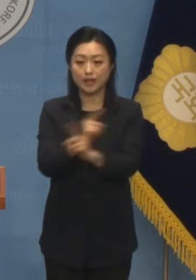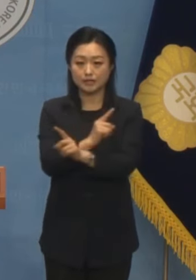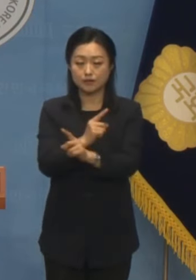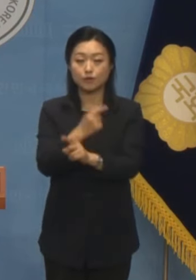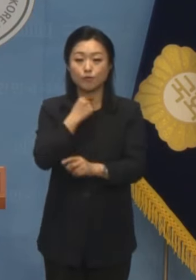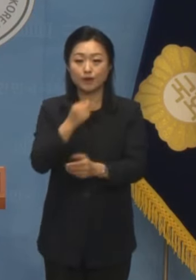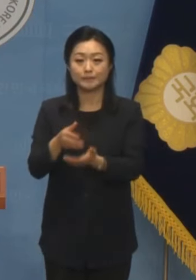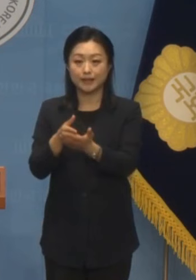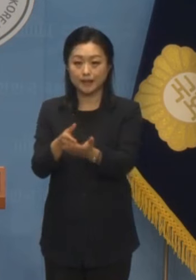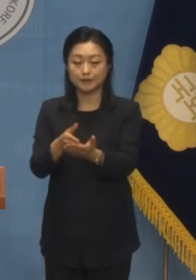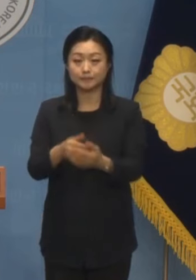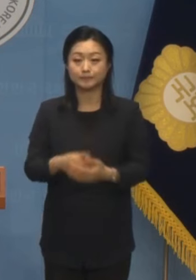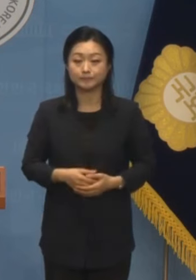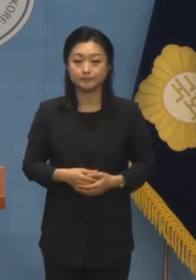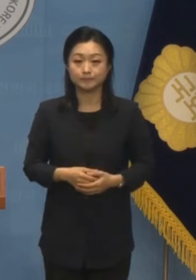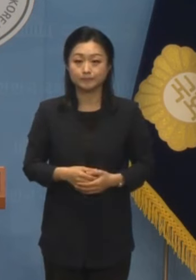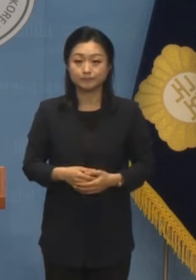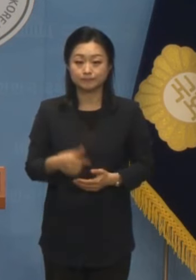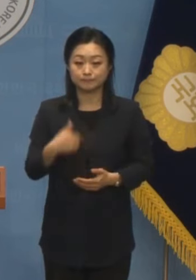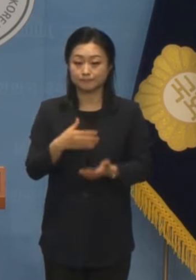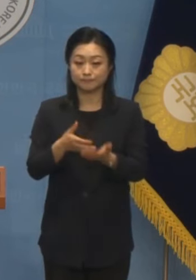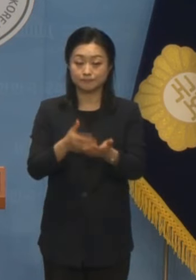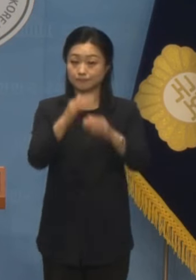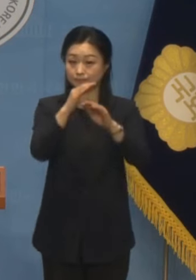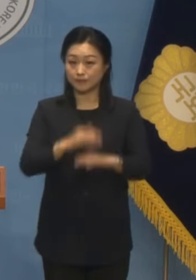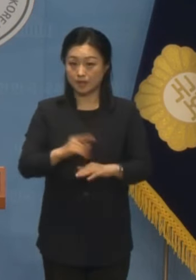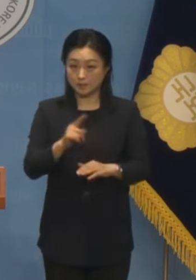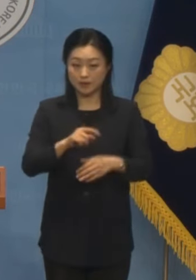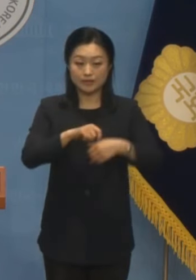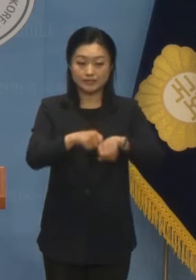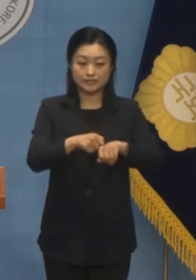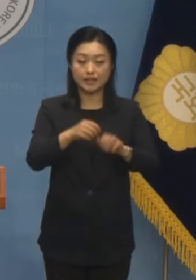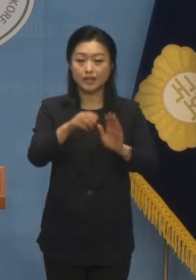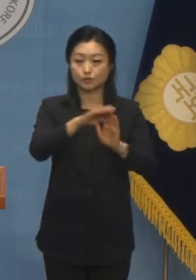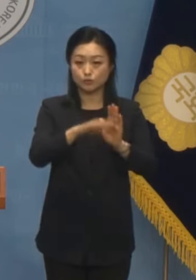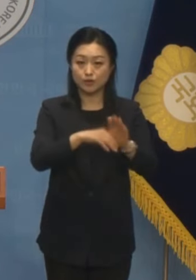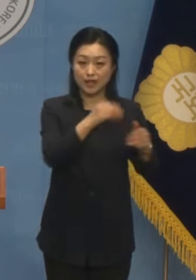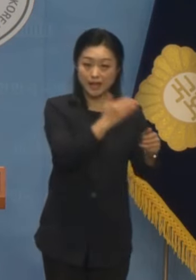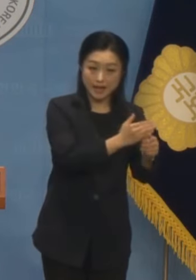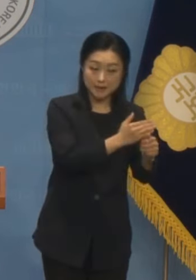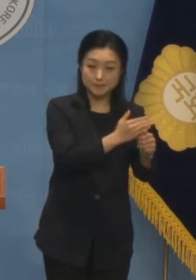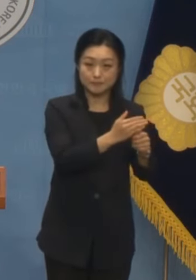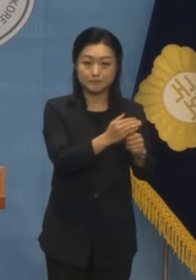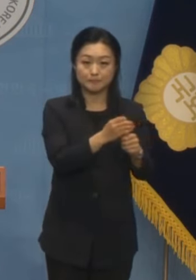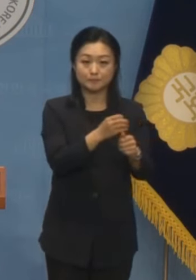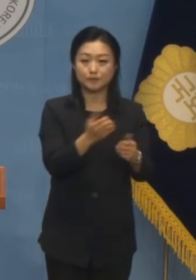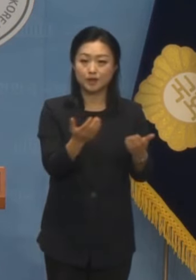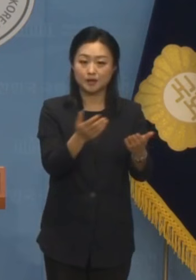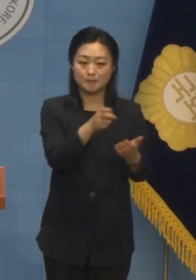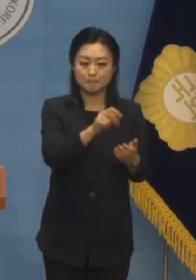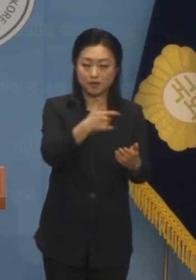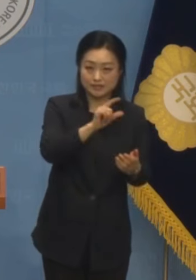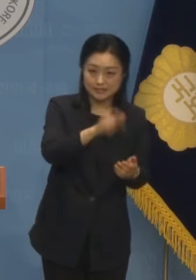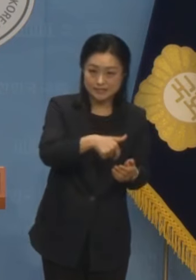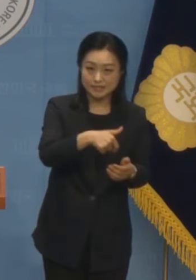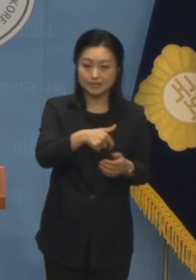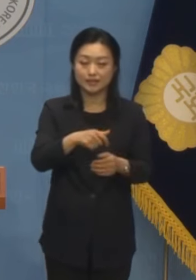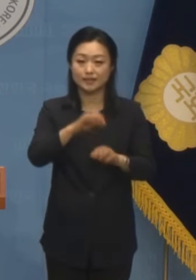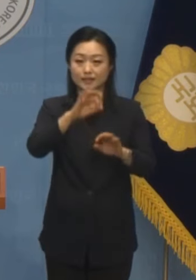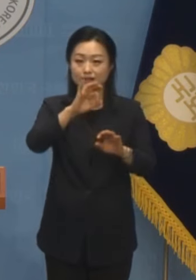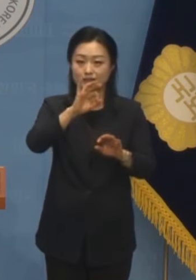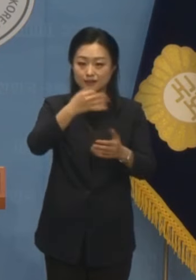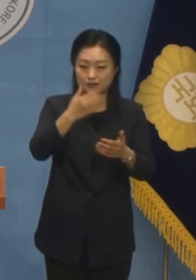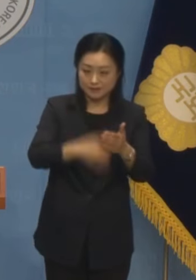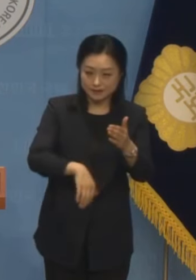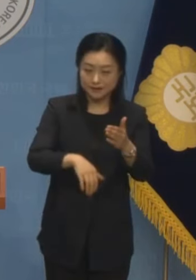합니다. 먼저 징계의 종류와 관련하여 해임, 면직, 정직, 감봉,